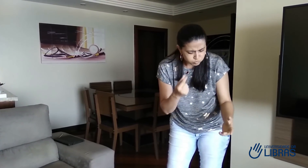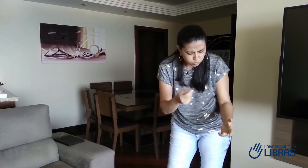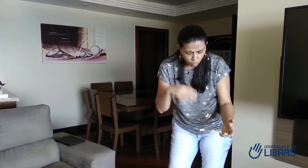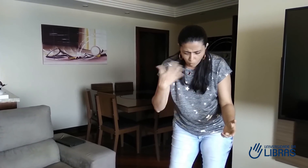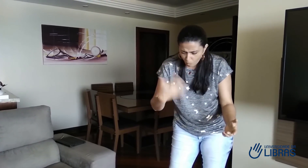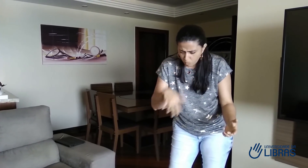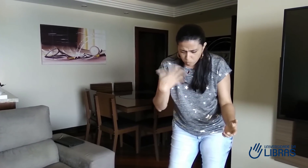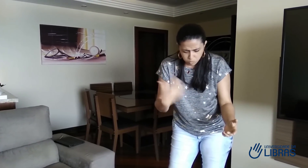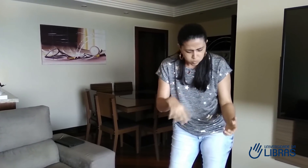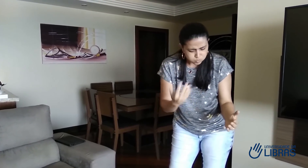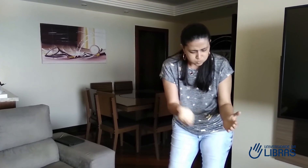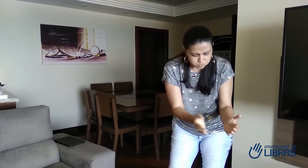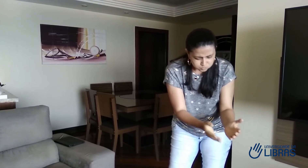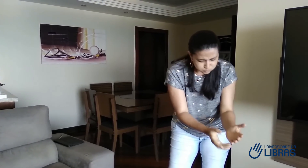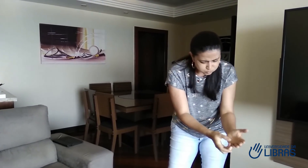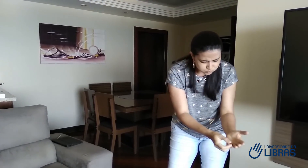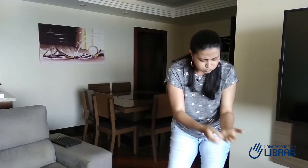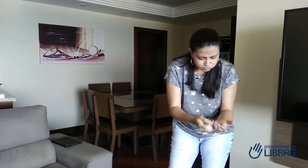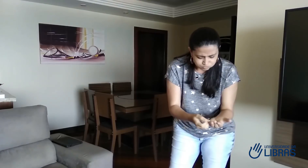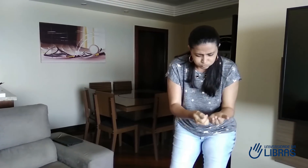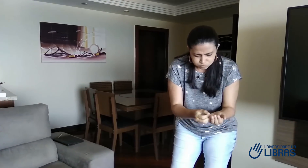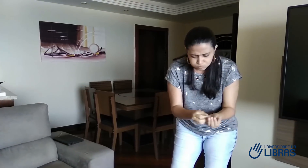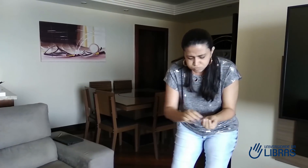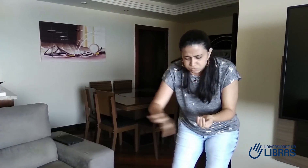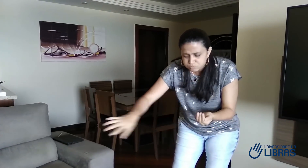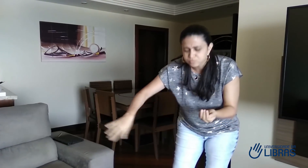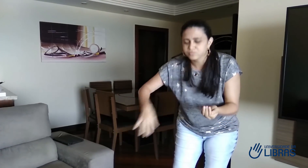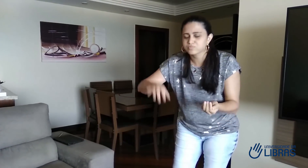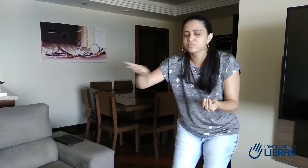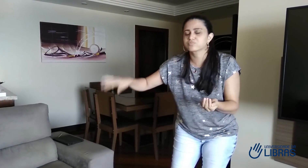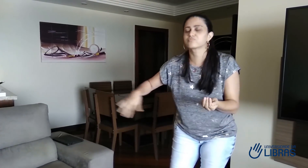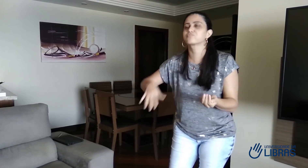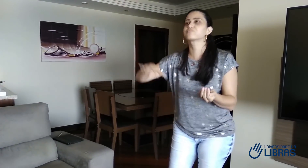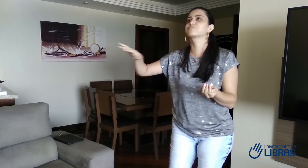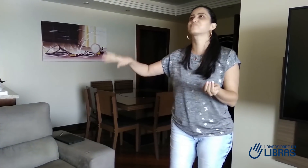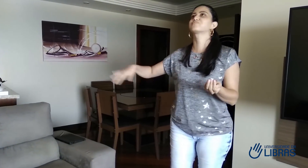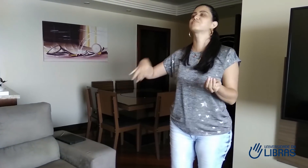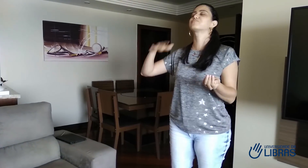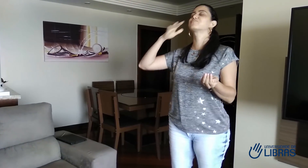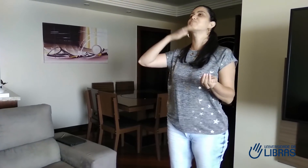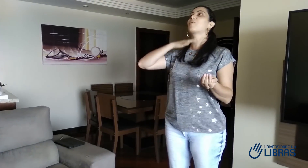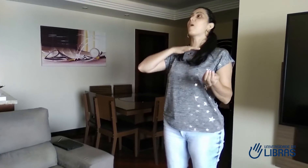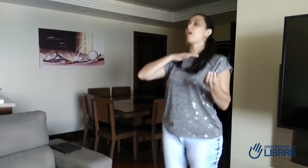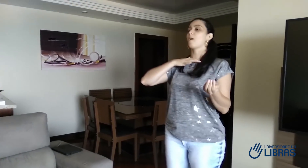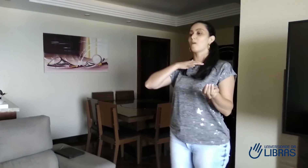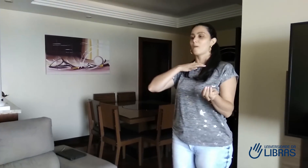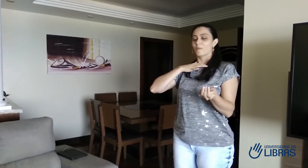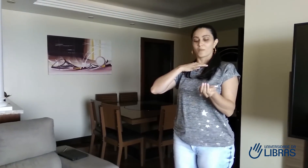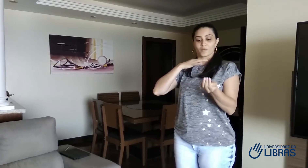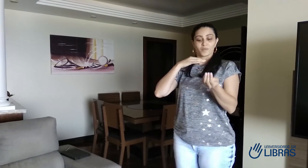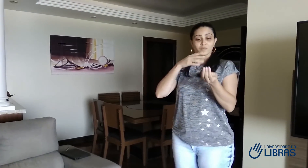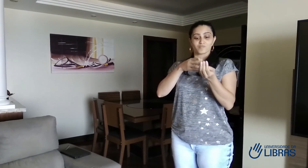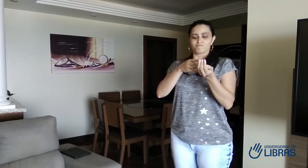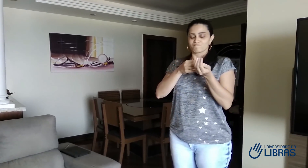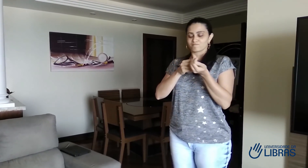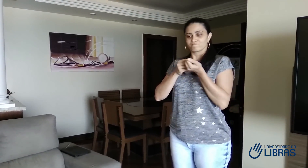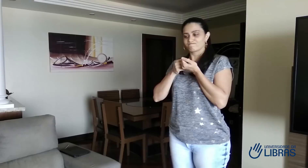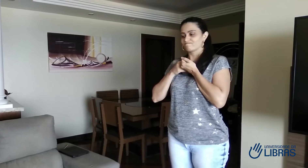estava falando ali sobre a ostra, sobre a metáfora. E depois eu fui, além de descrever essa